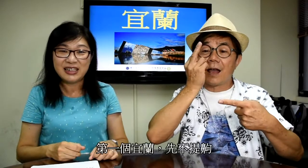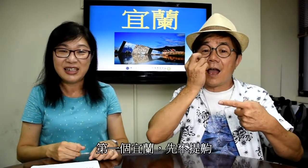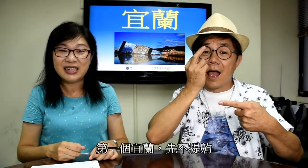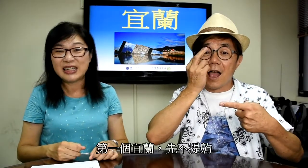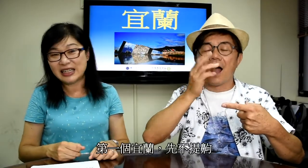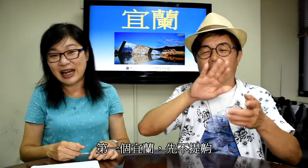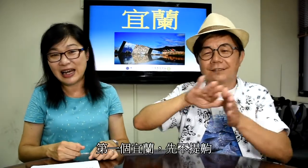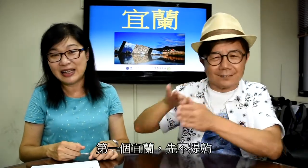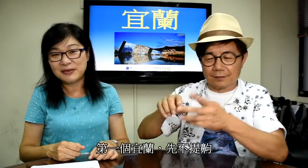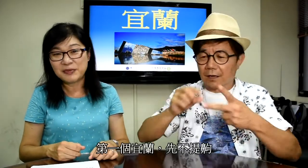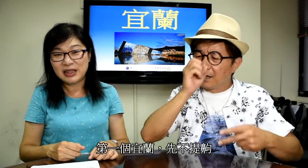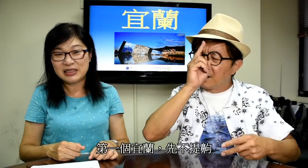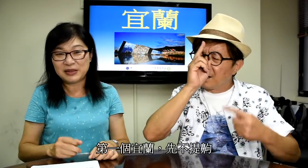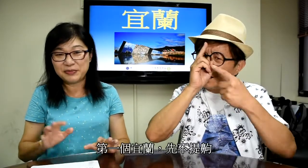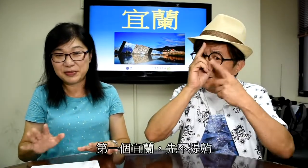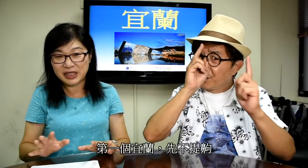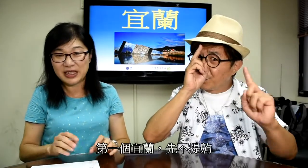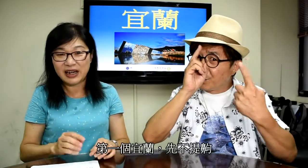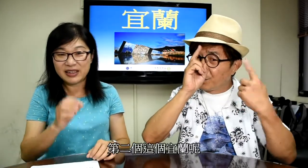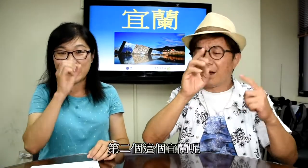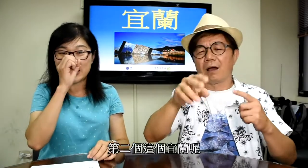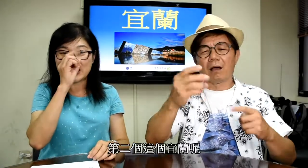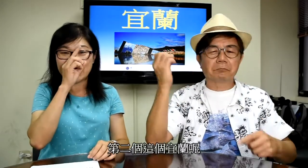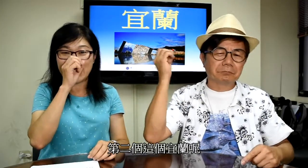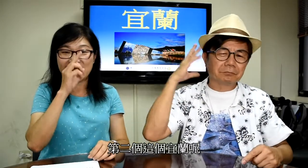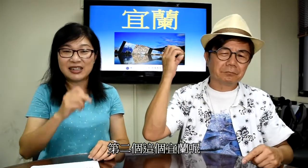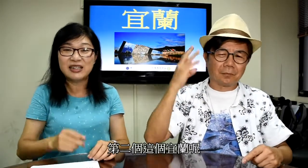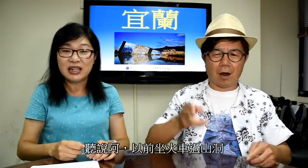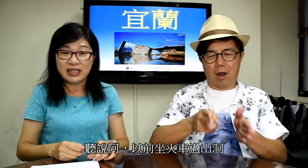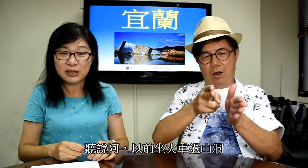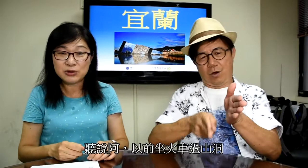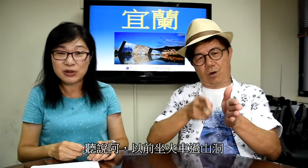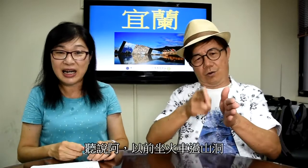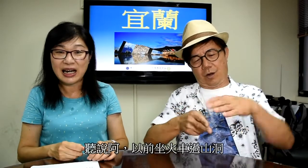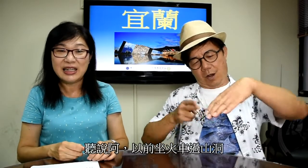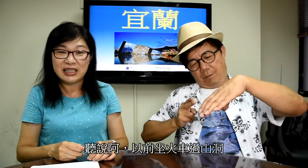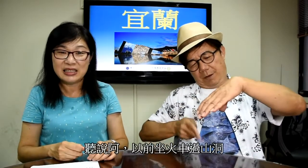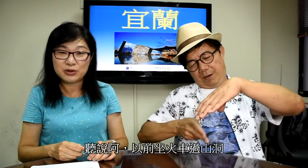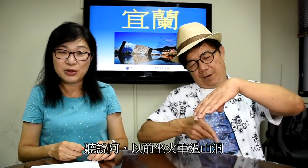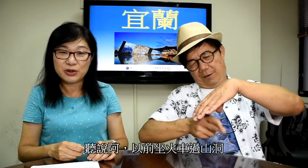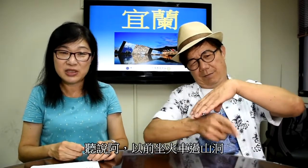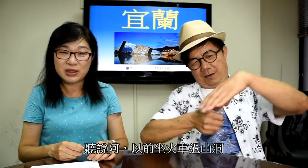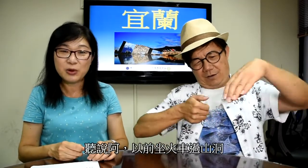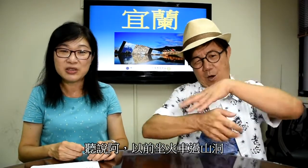一个宜兰先不提啊、哦，第二个这个宜兰呢？听说啊，以前坐火车过山